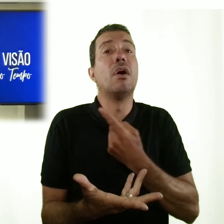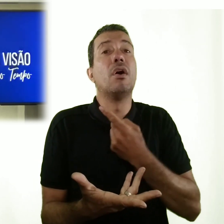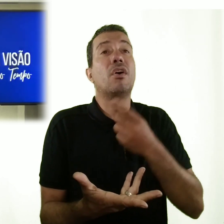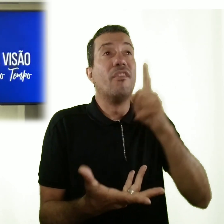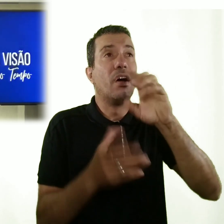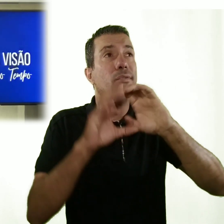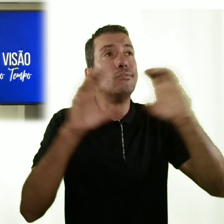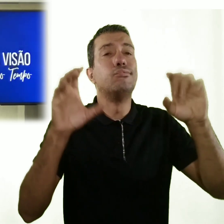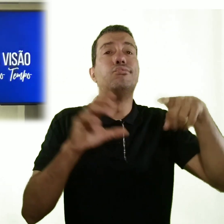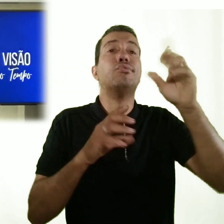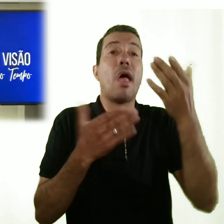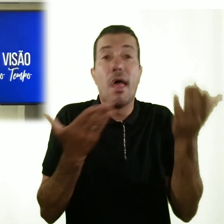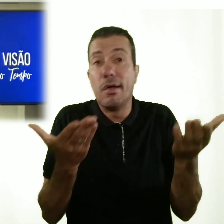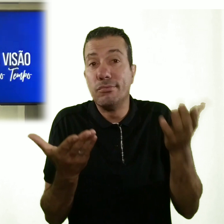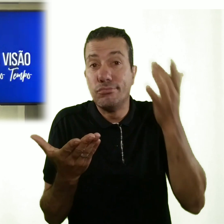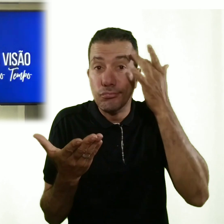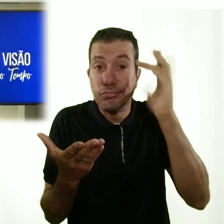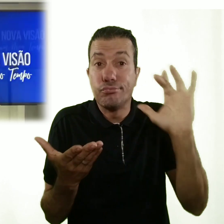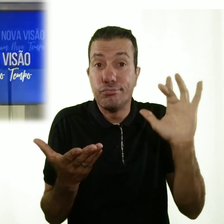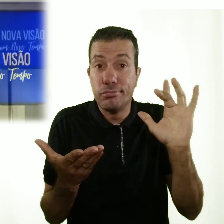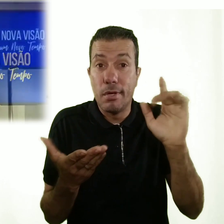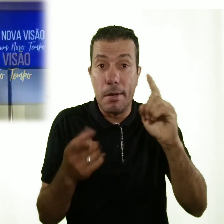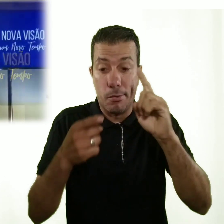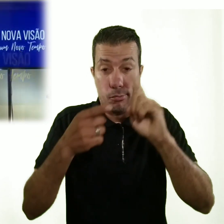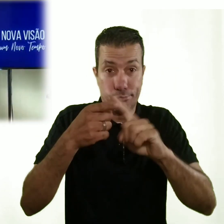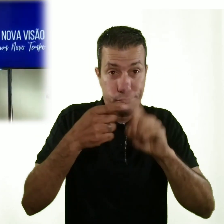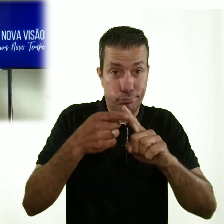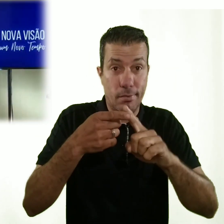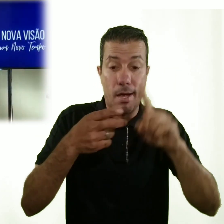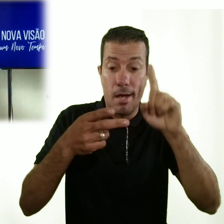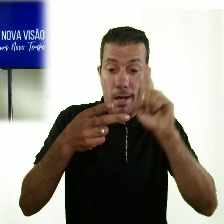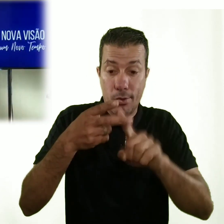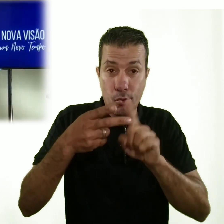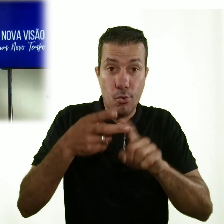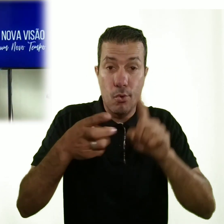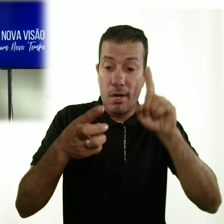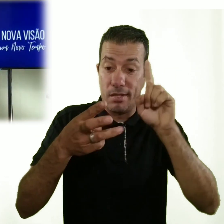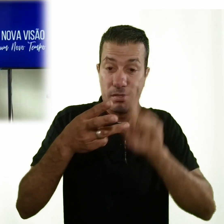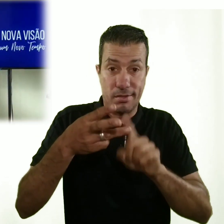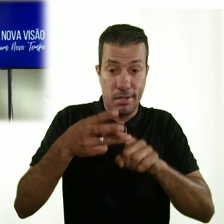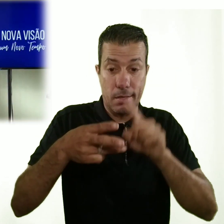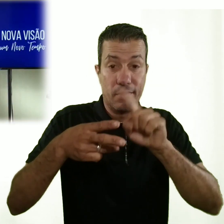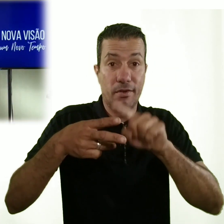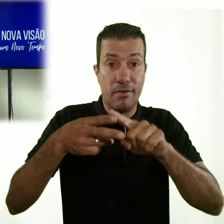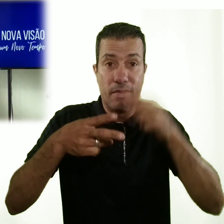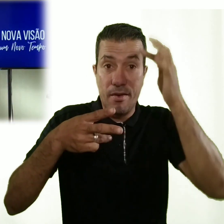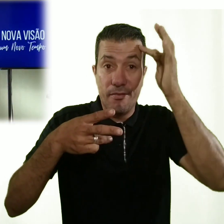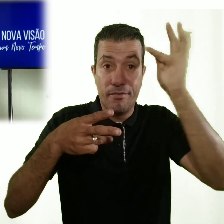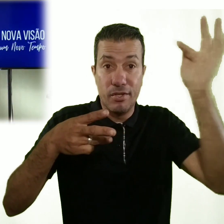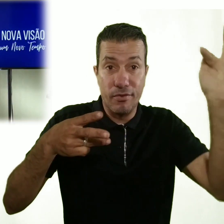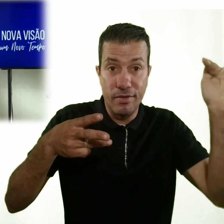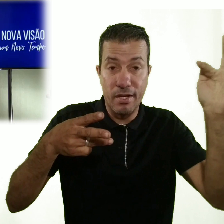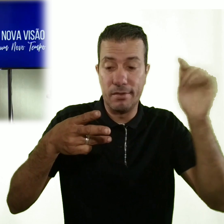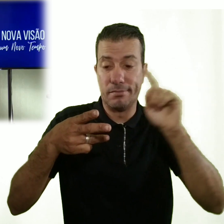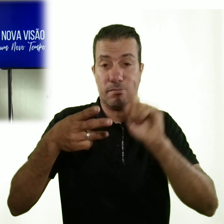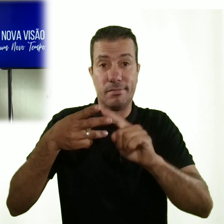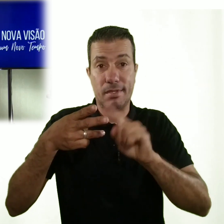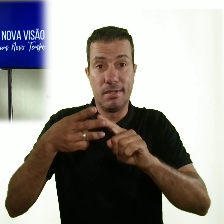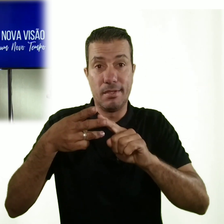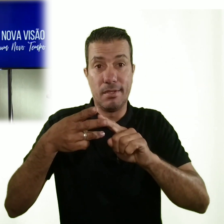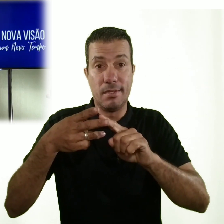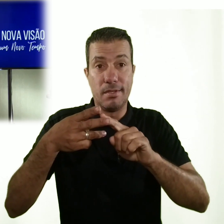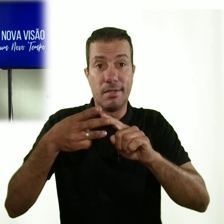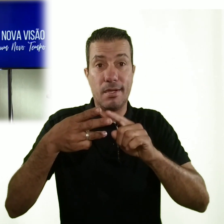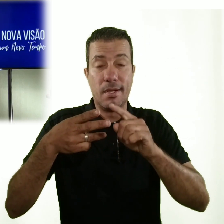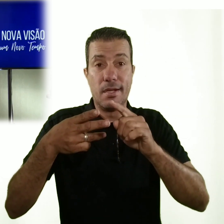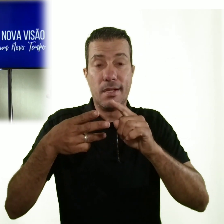viemos? 3 prismas podem responder essa pergunta: o prisma filosófico, o prisma da ciência